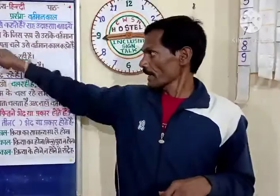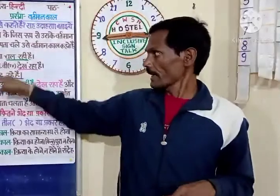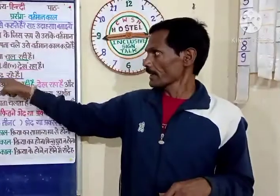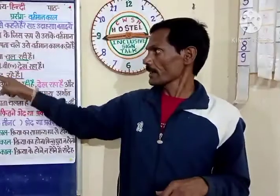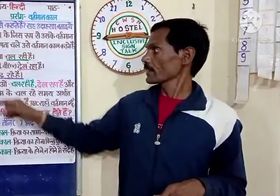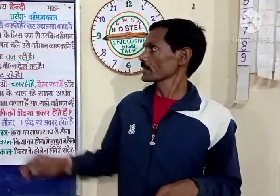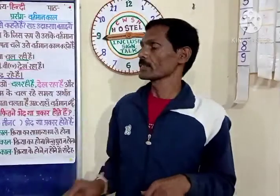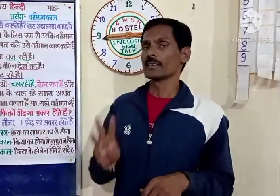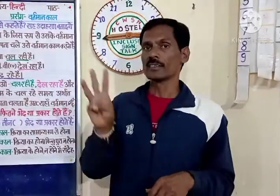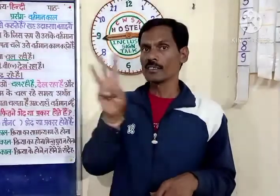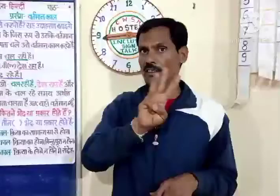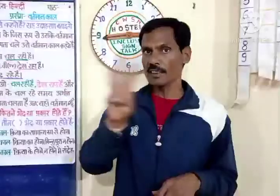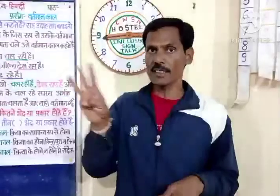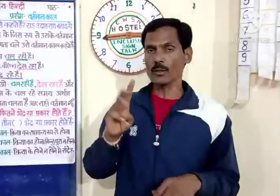इन तीनों